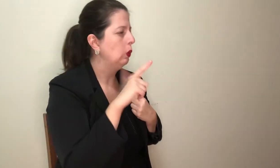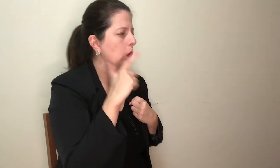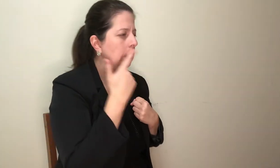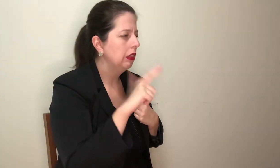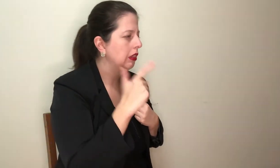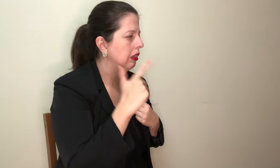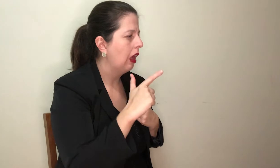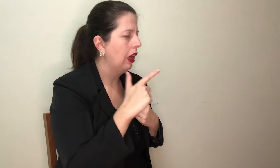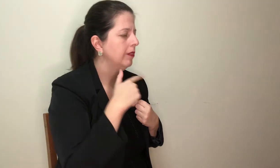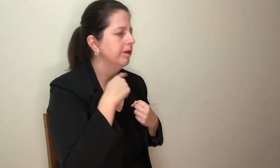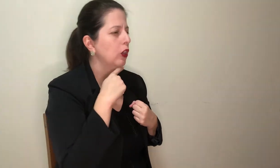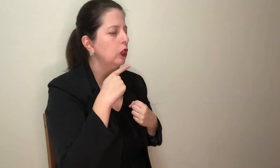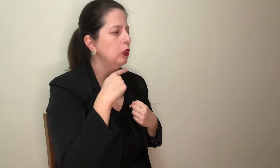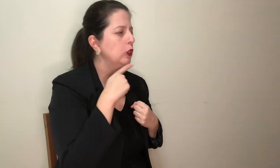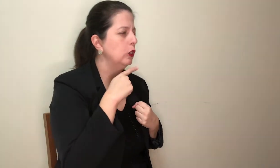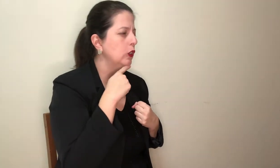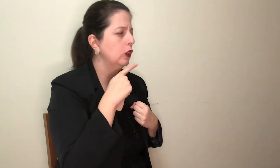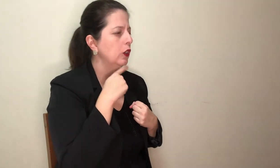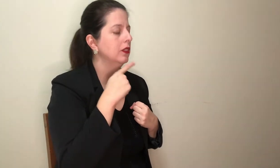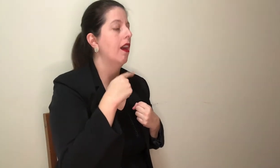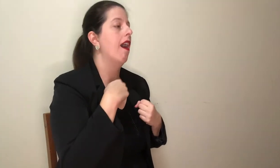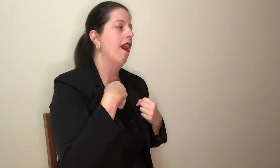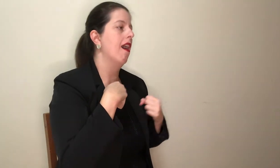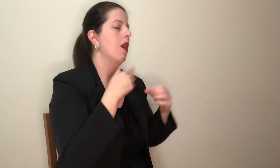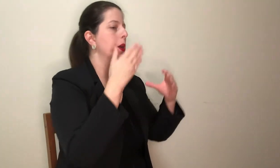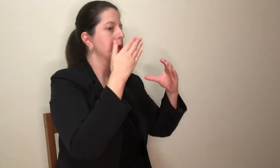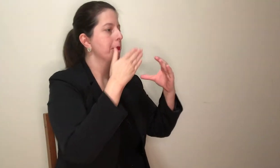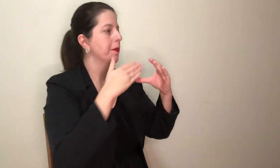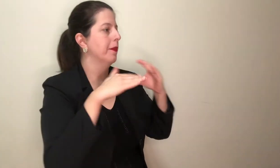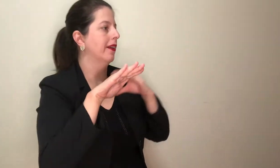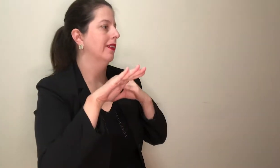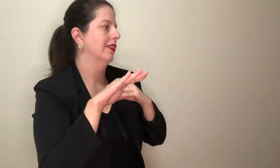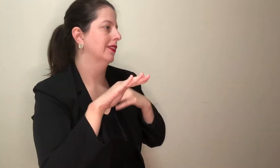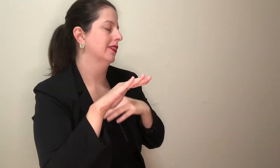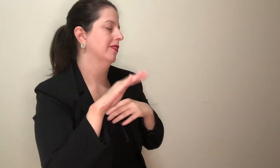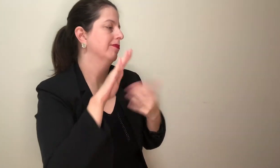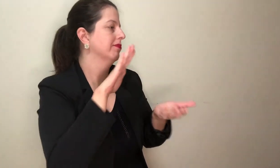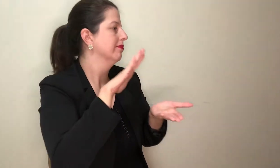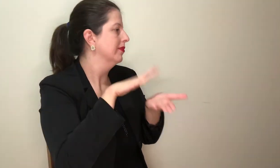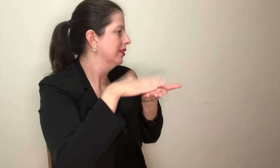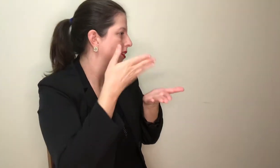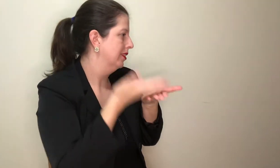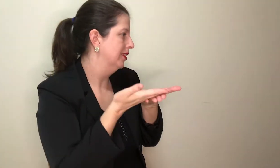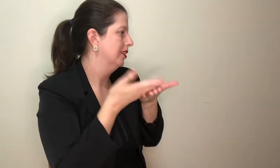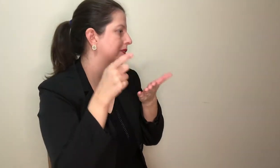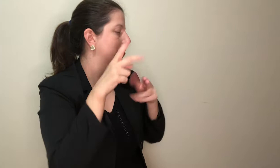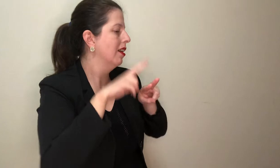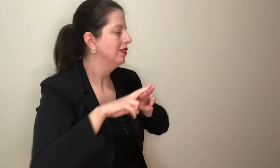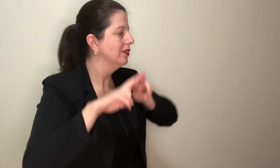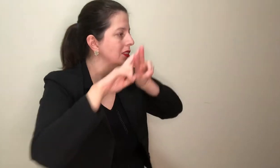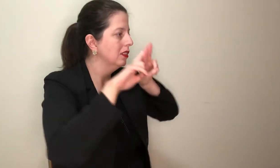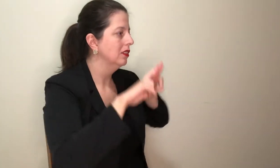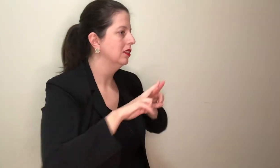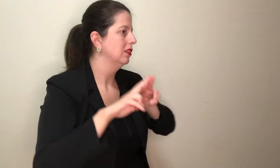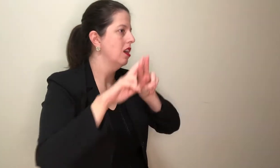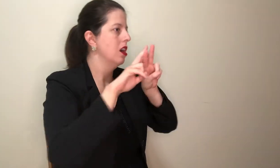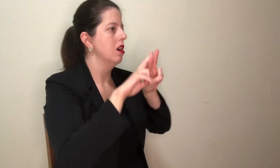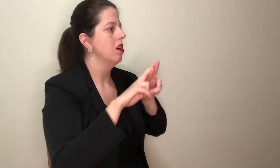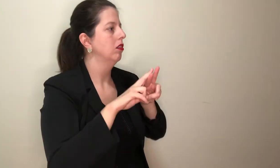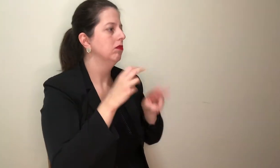analisa, vê se está claro ou não, e aí depois me devolve. Aí sim eu encaminho esse texto para